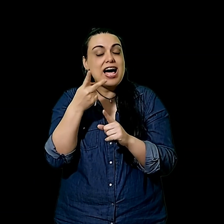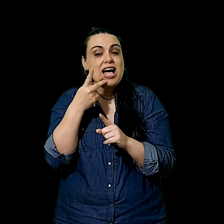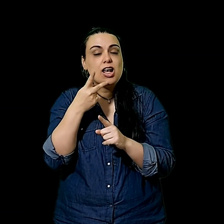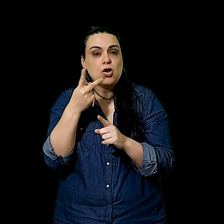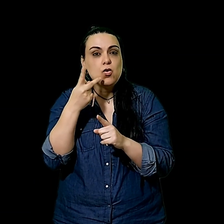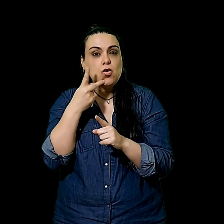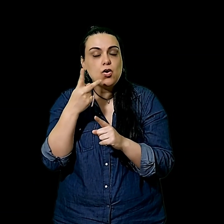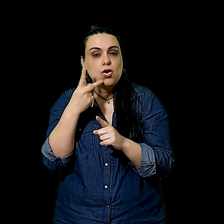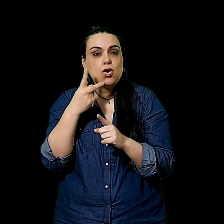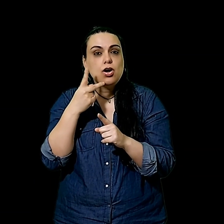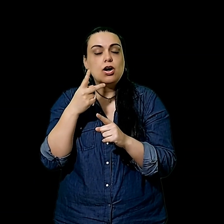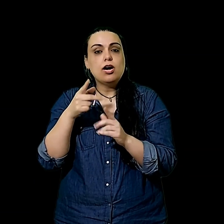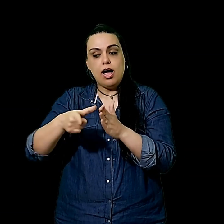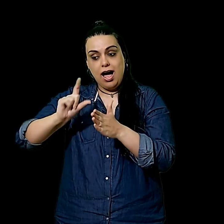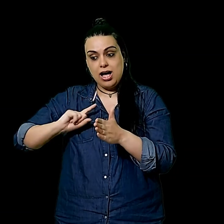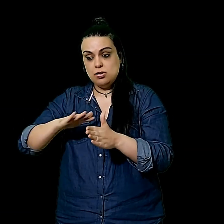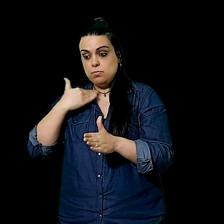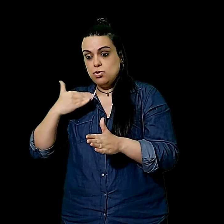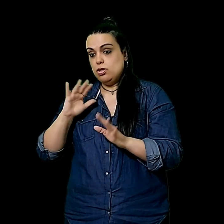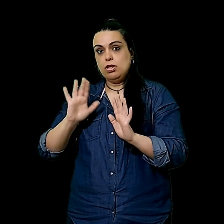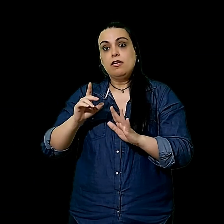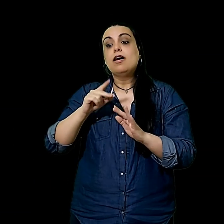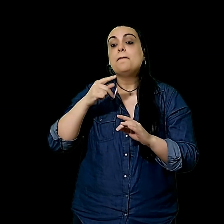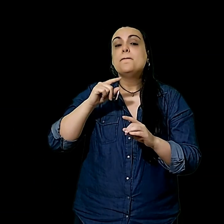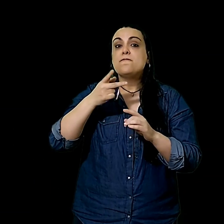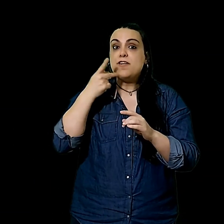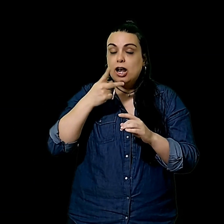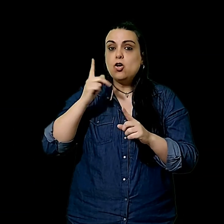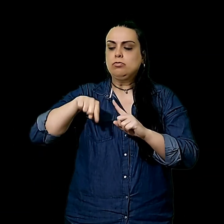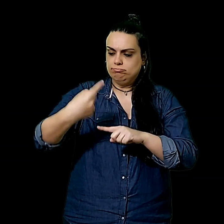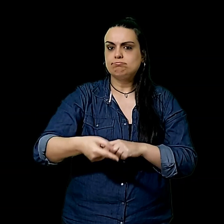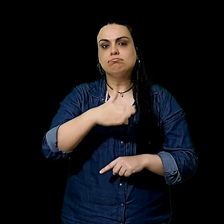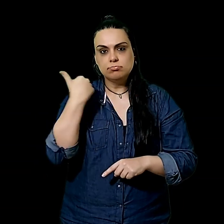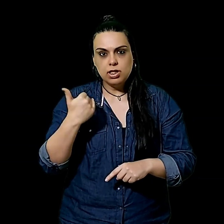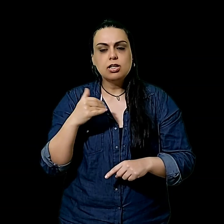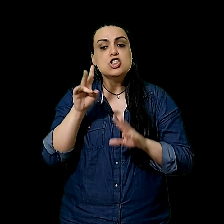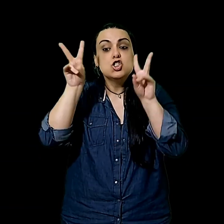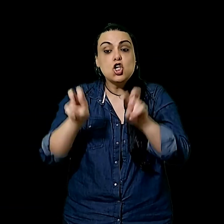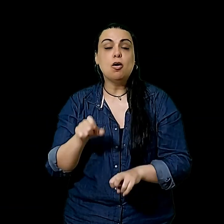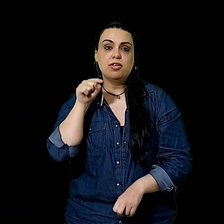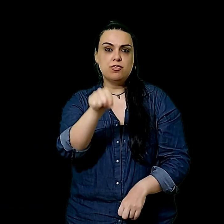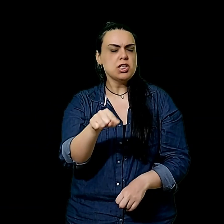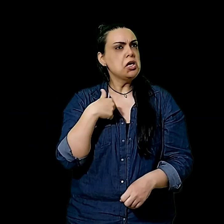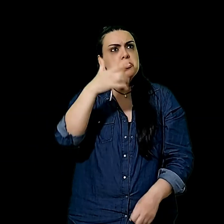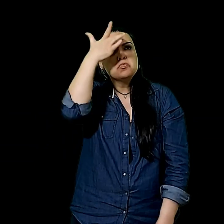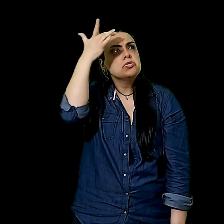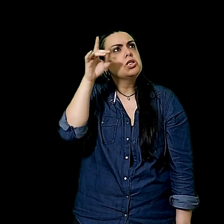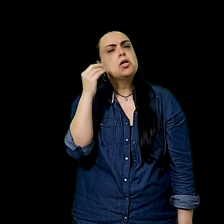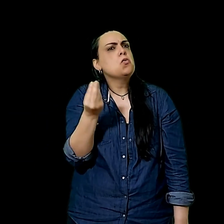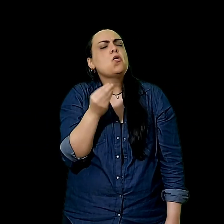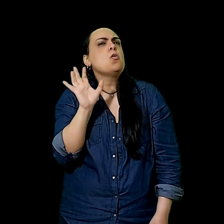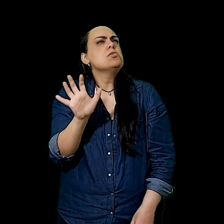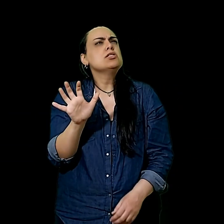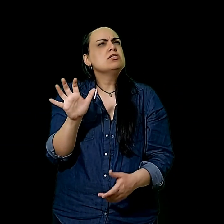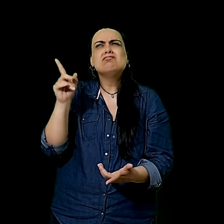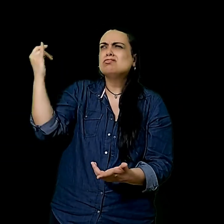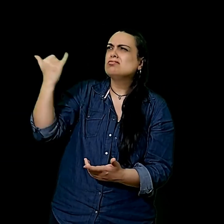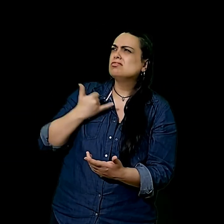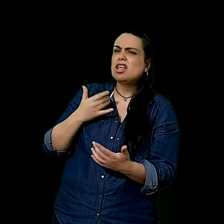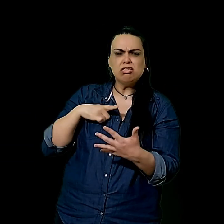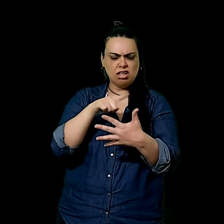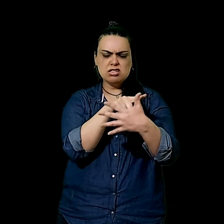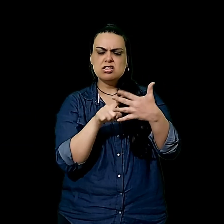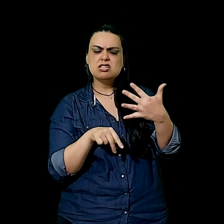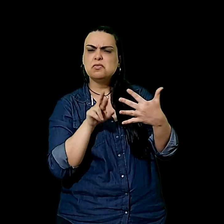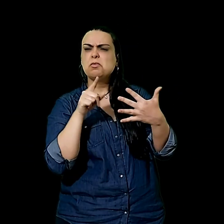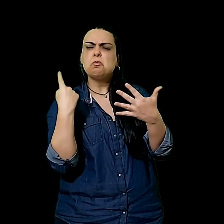sobre você, especificamente sobre você. E eu não sabia por que especificamente sobre ela, se ela está num grupo de